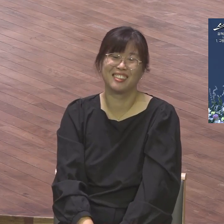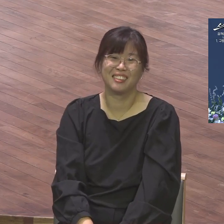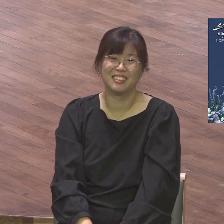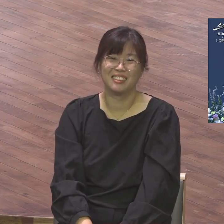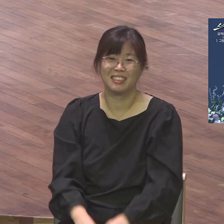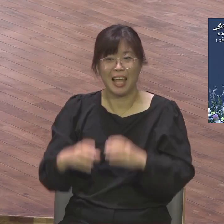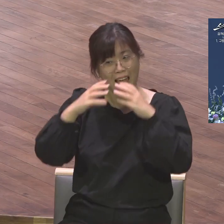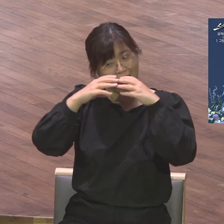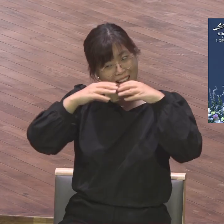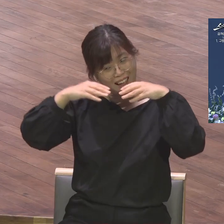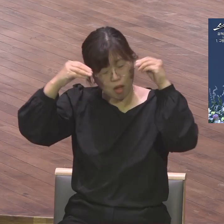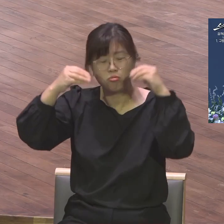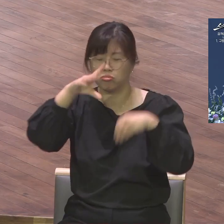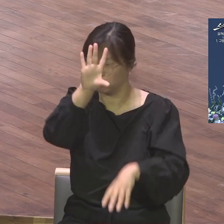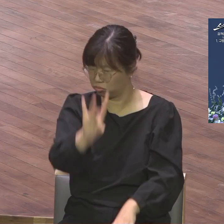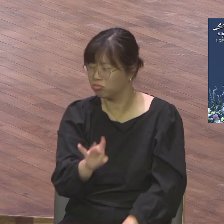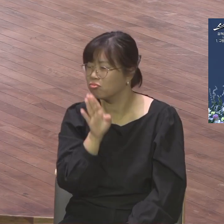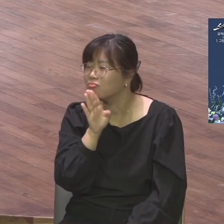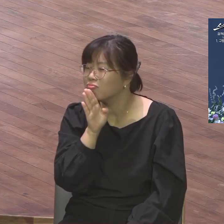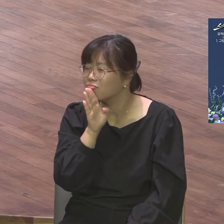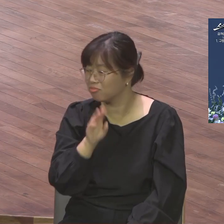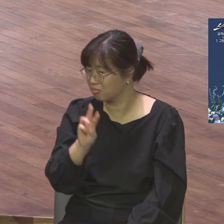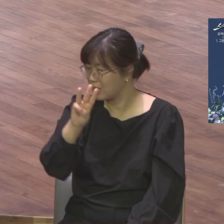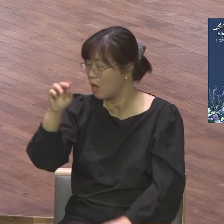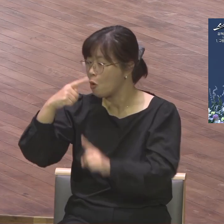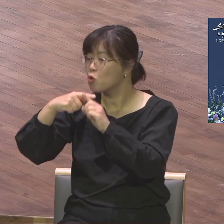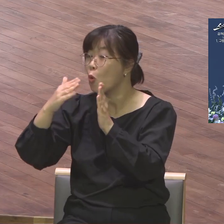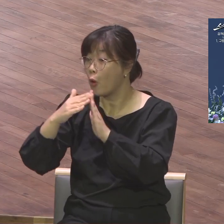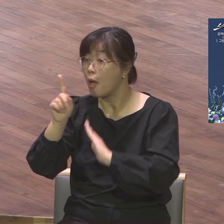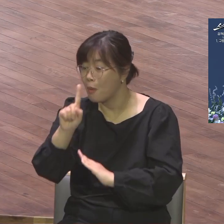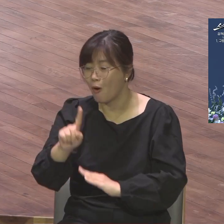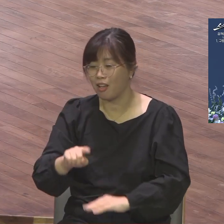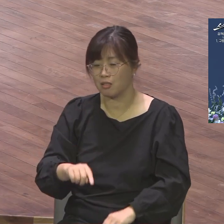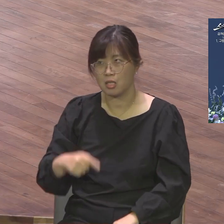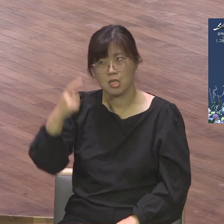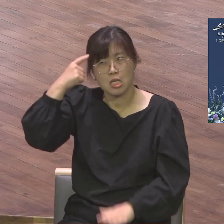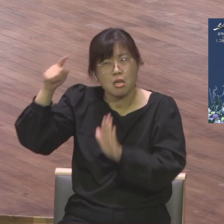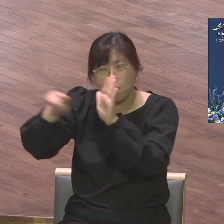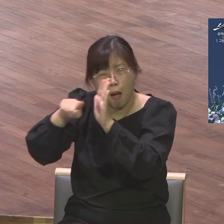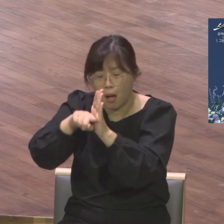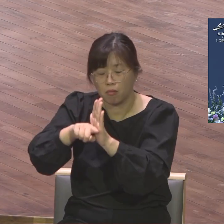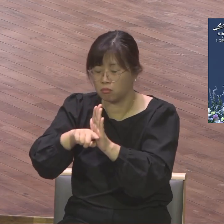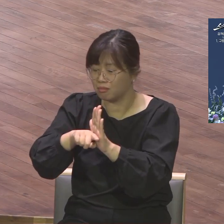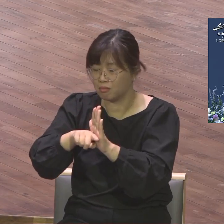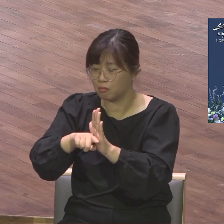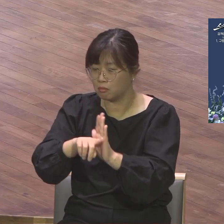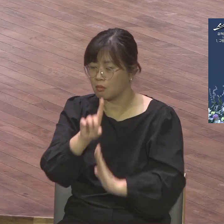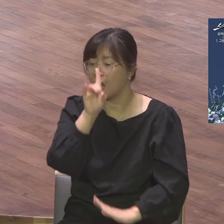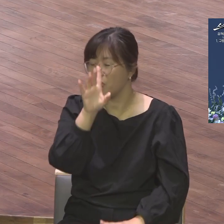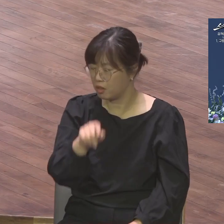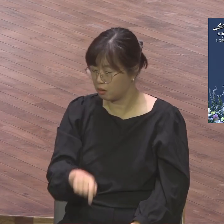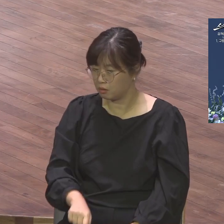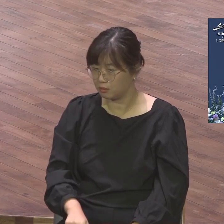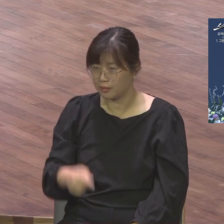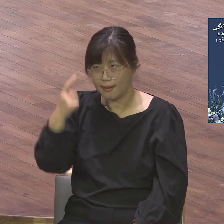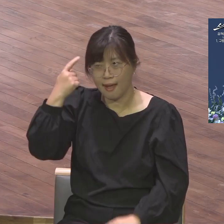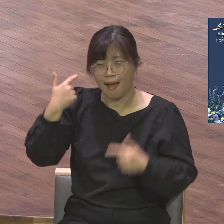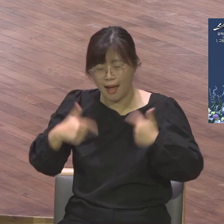예원교회 안 어울려. 예원교회는요 부정적인 말하고 남 비판하고 그래 불평 그거 안 어울려. 우리